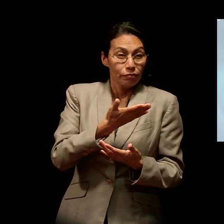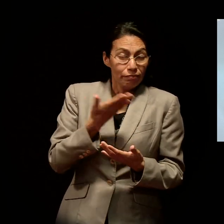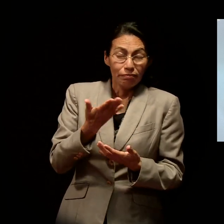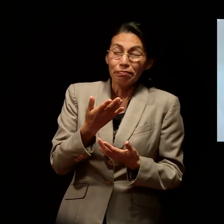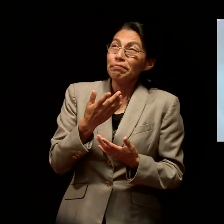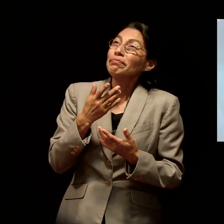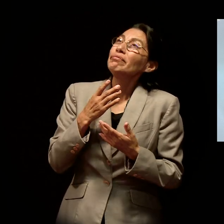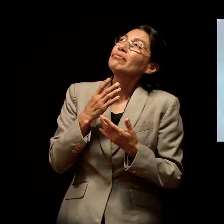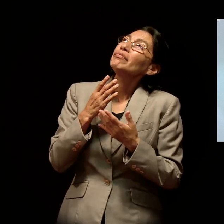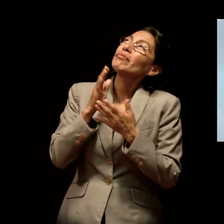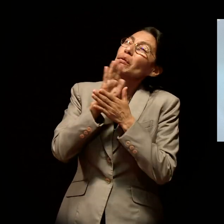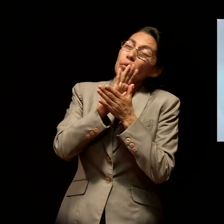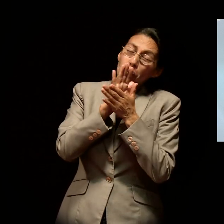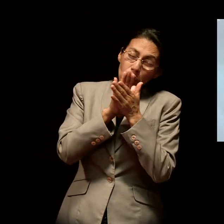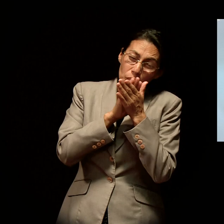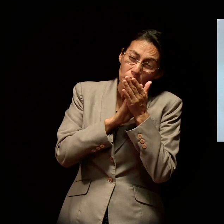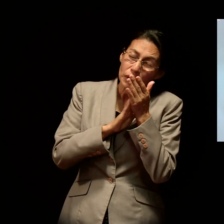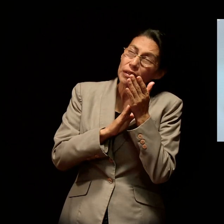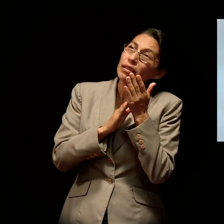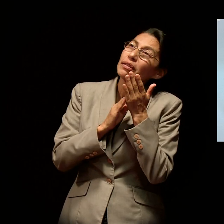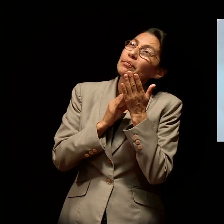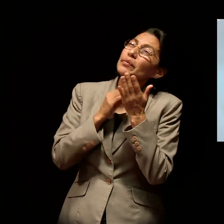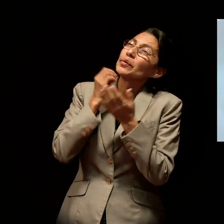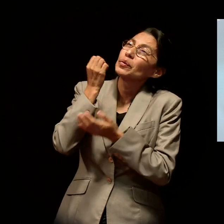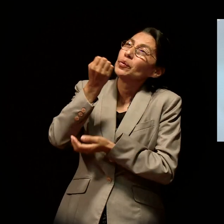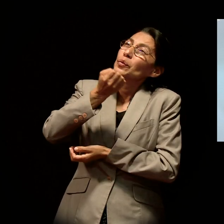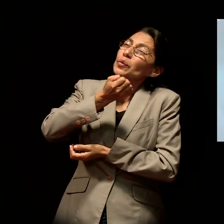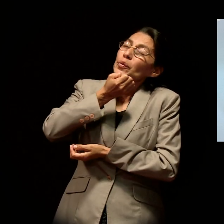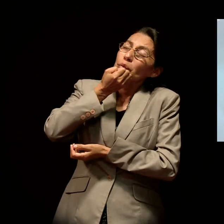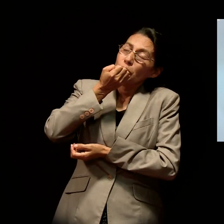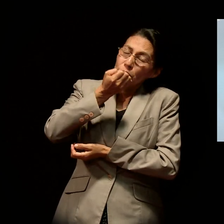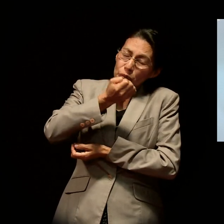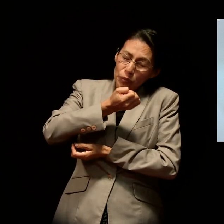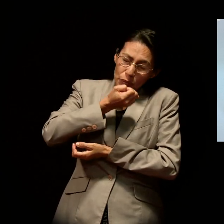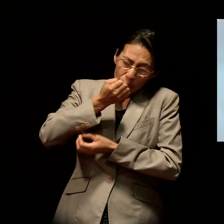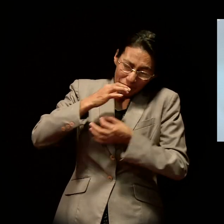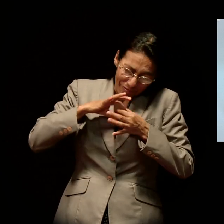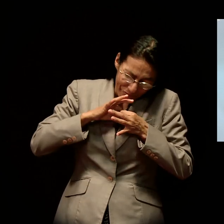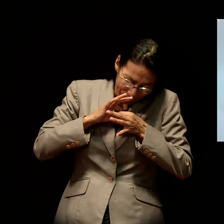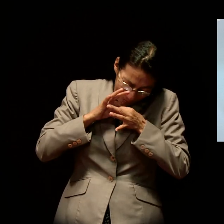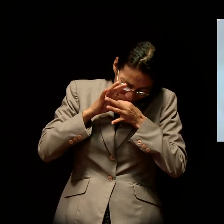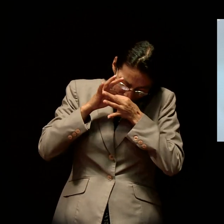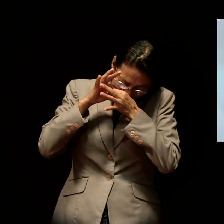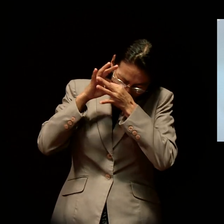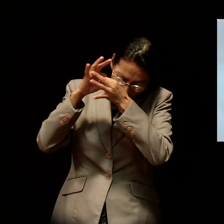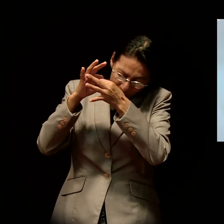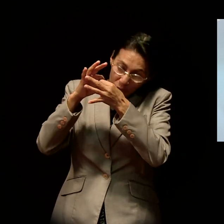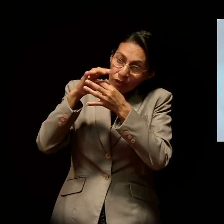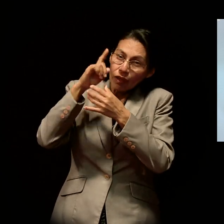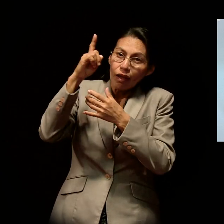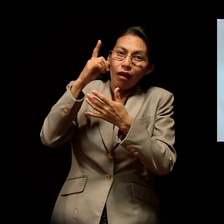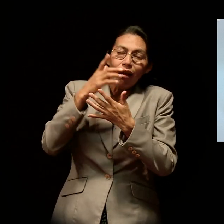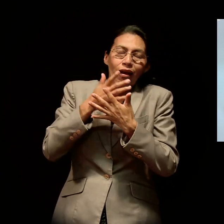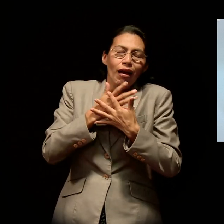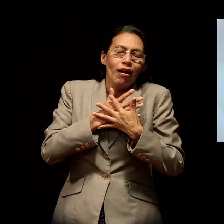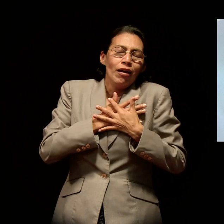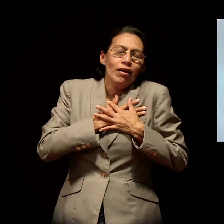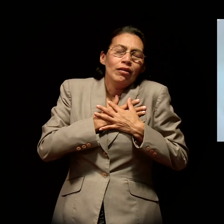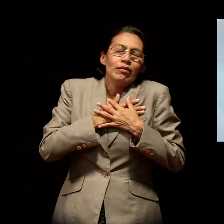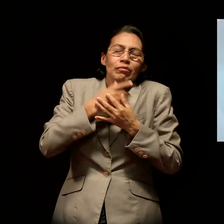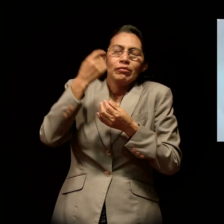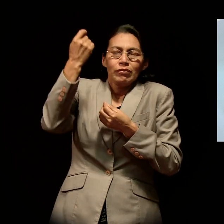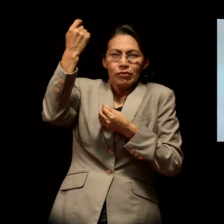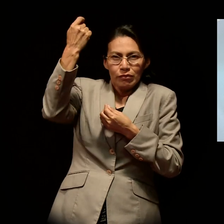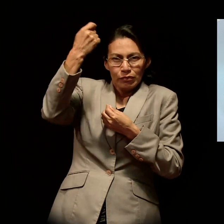Dios él instila en ti y derrama en ti El amor de Dios que está